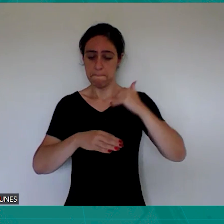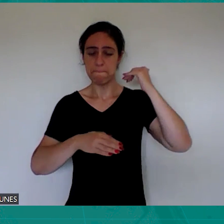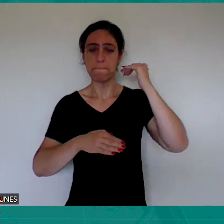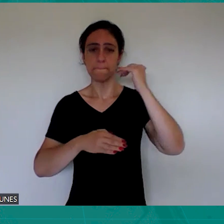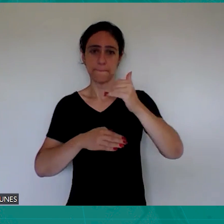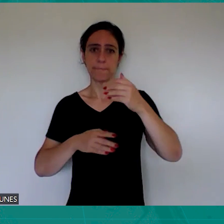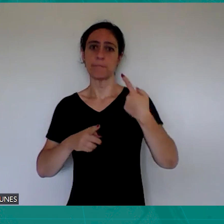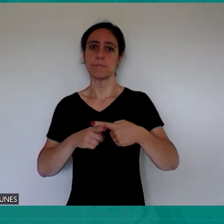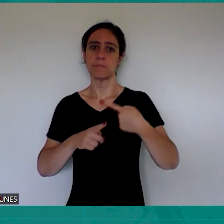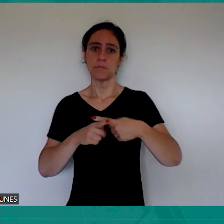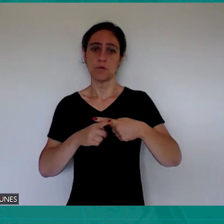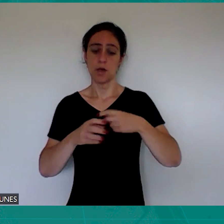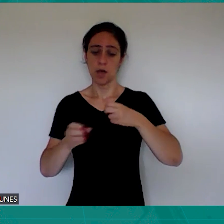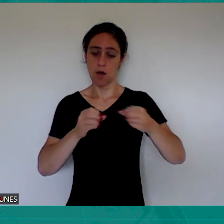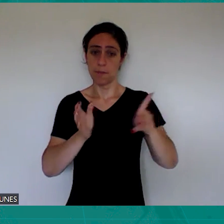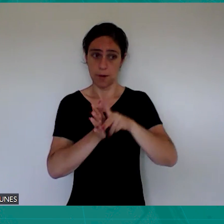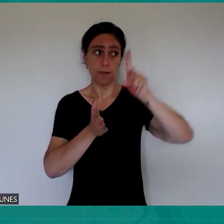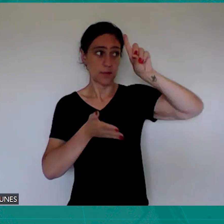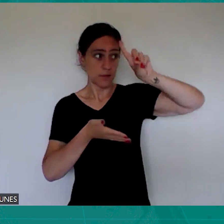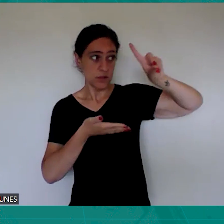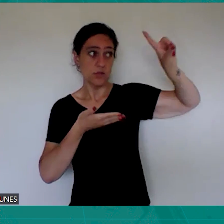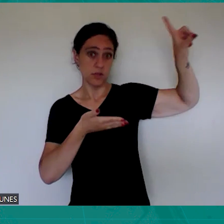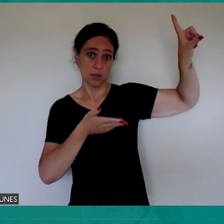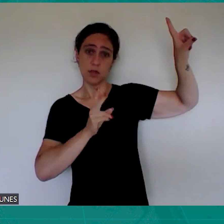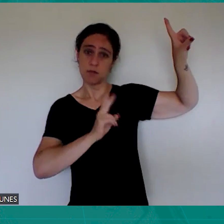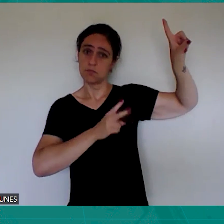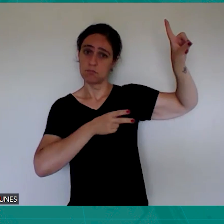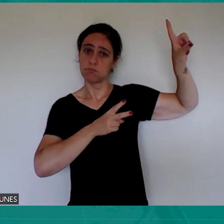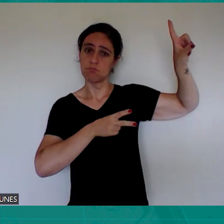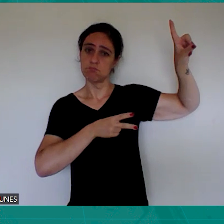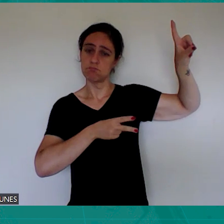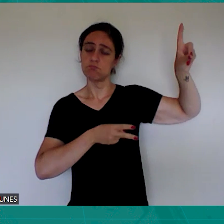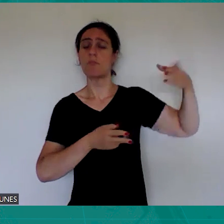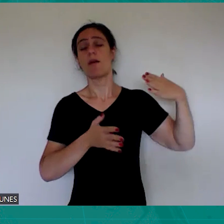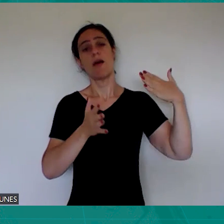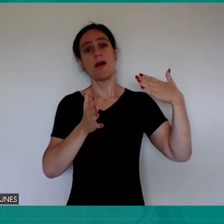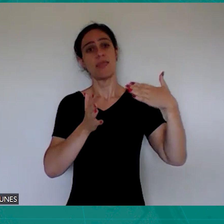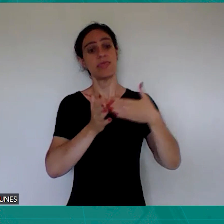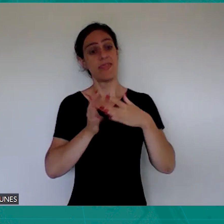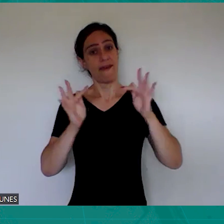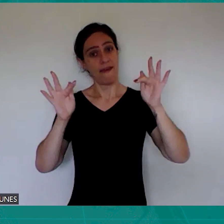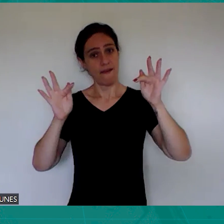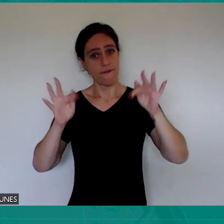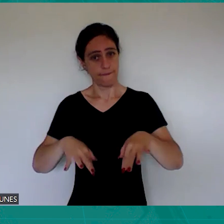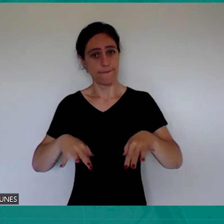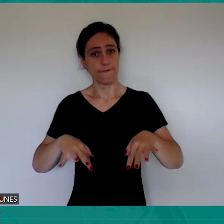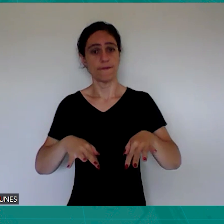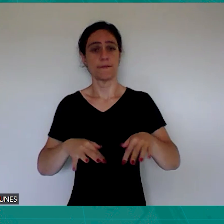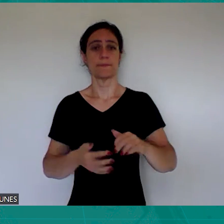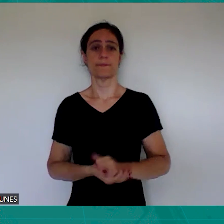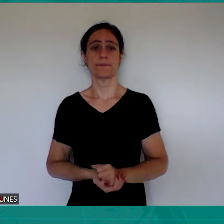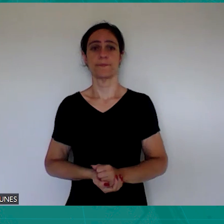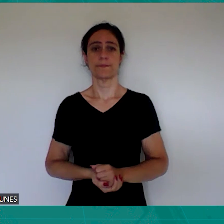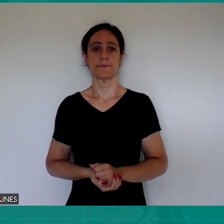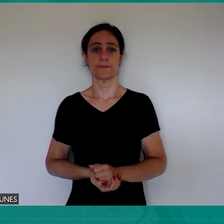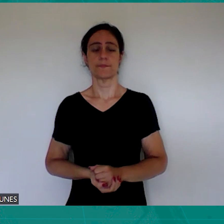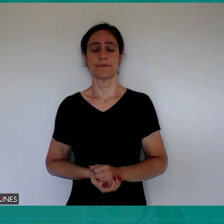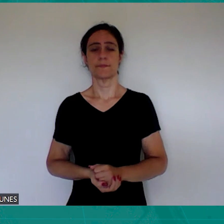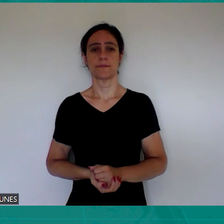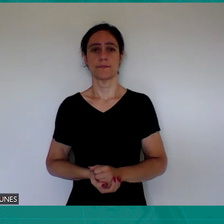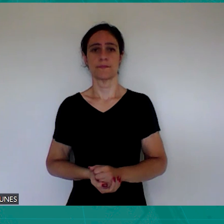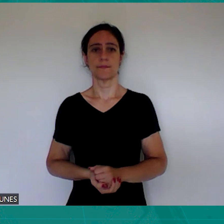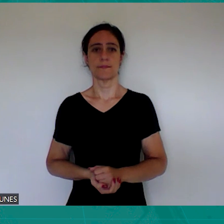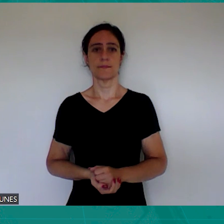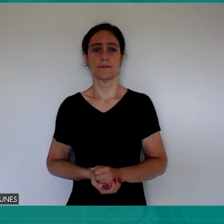Ele quem faz. Ele vai fazer obras maiores até terminar, né, os tempos, até o final dos